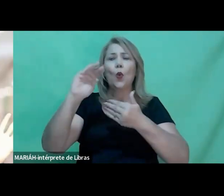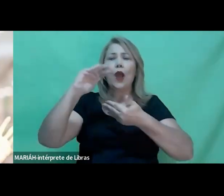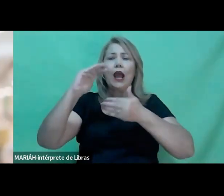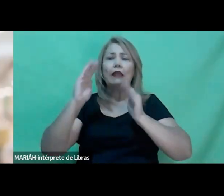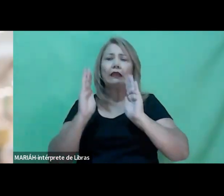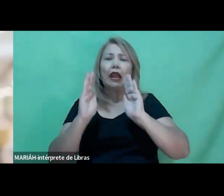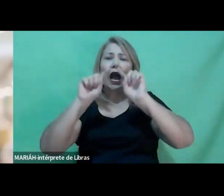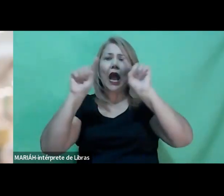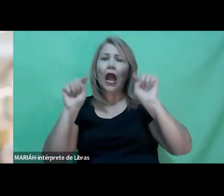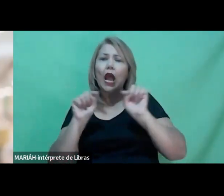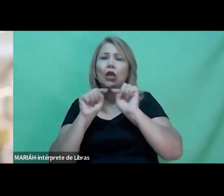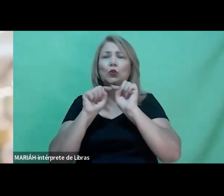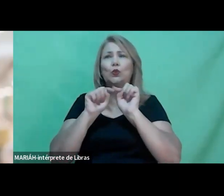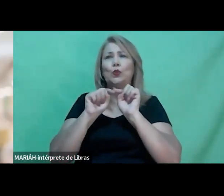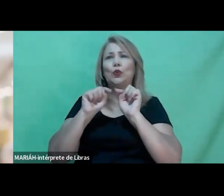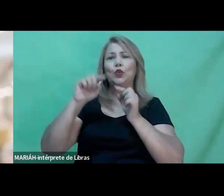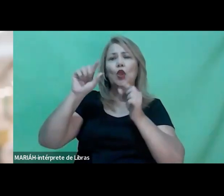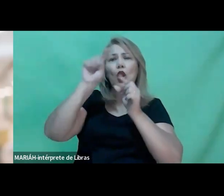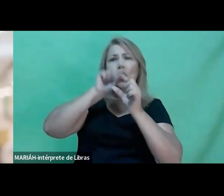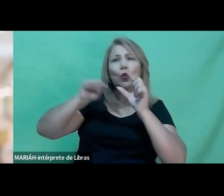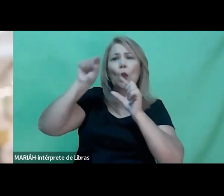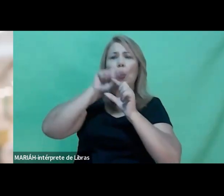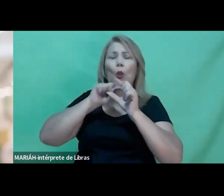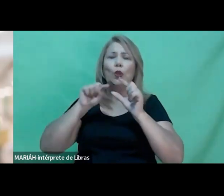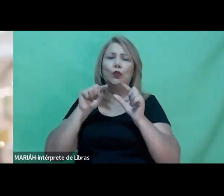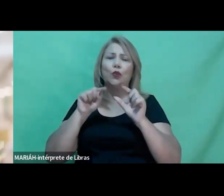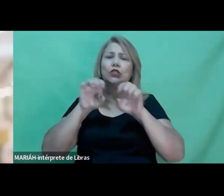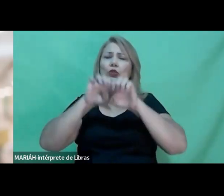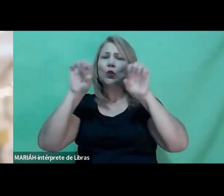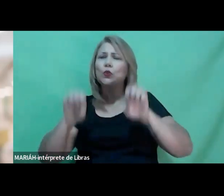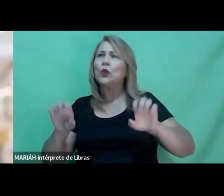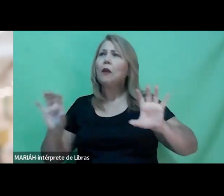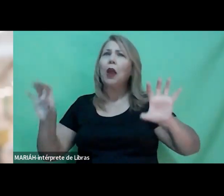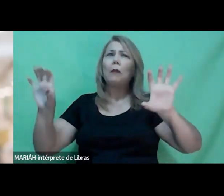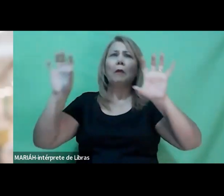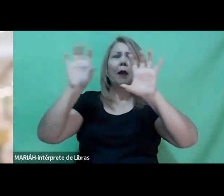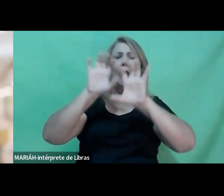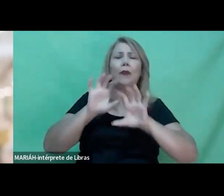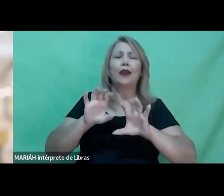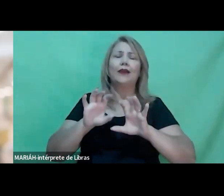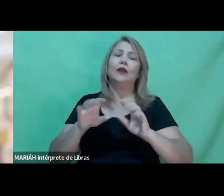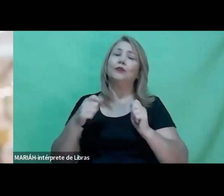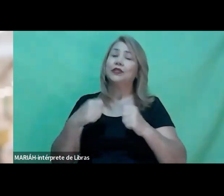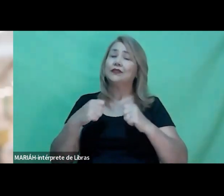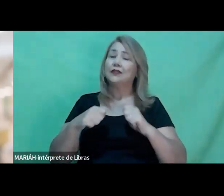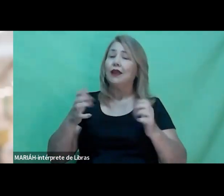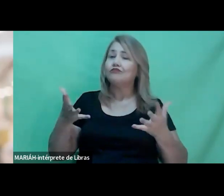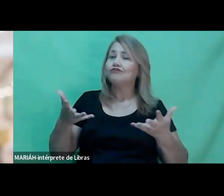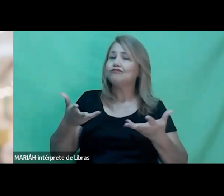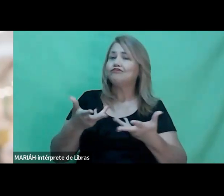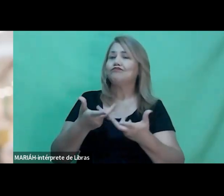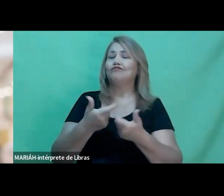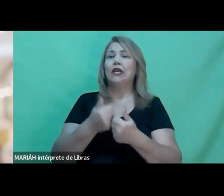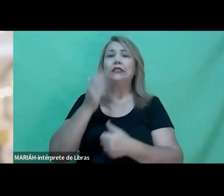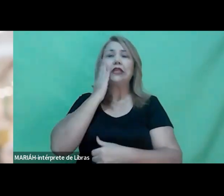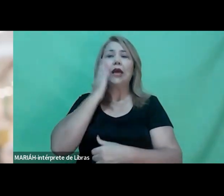soportan eh una estructura no entonces hay que tener una habilidad muy grande en saber